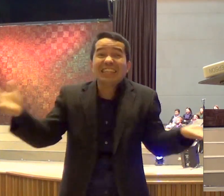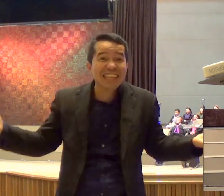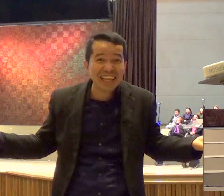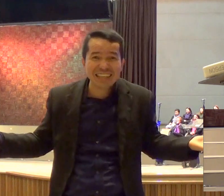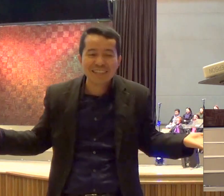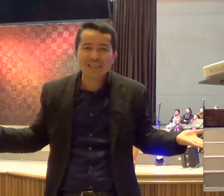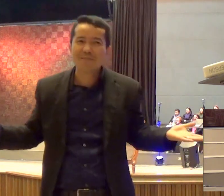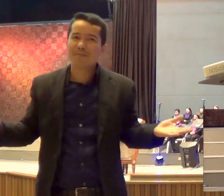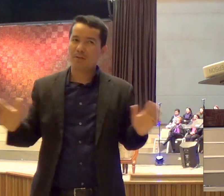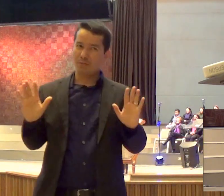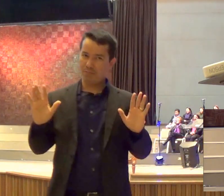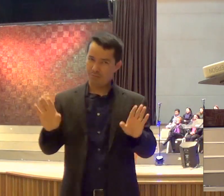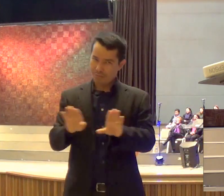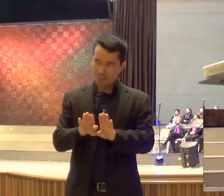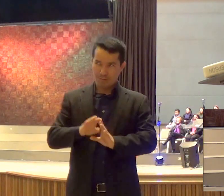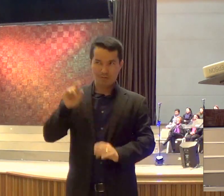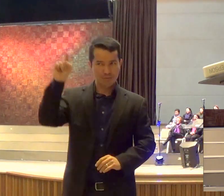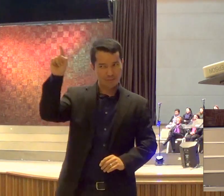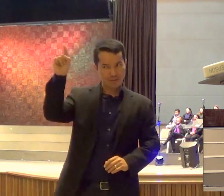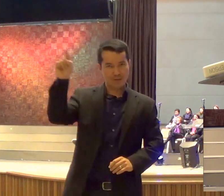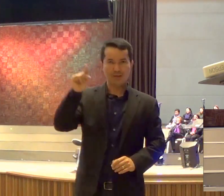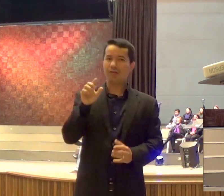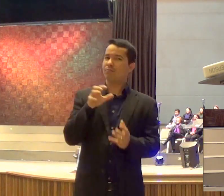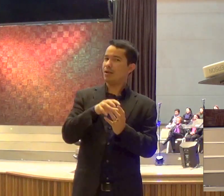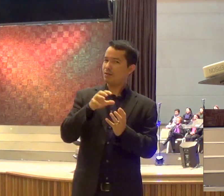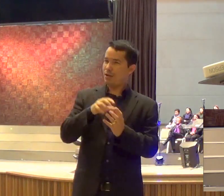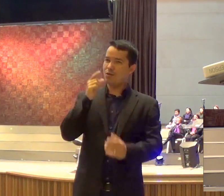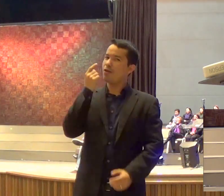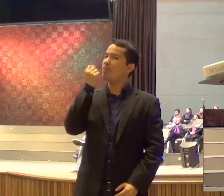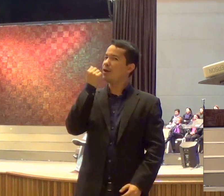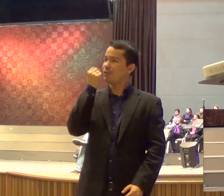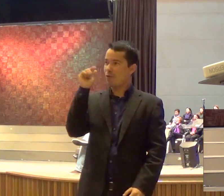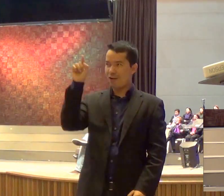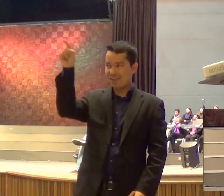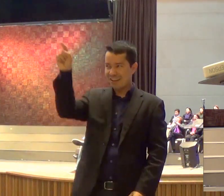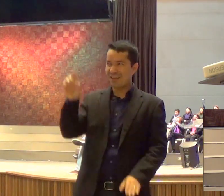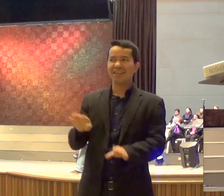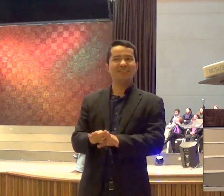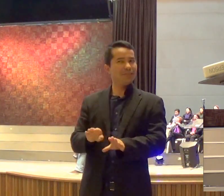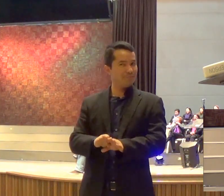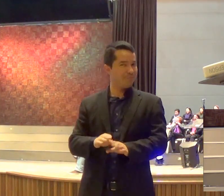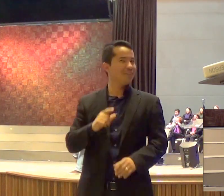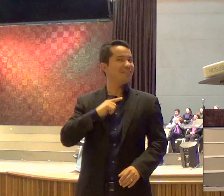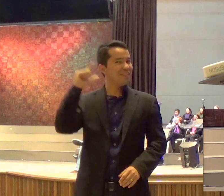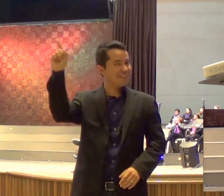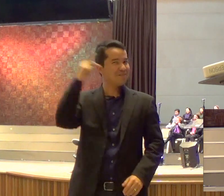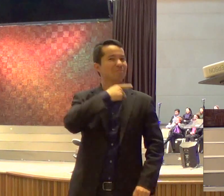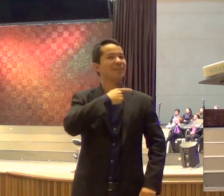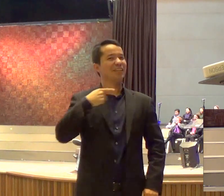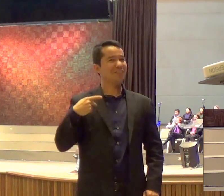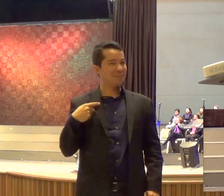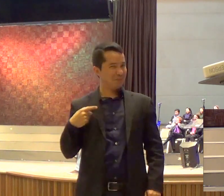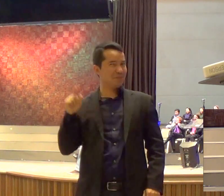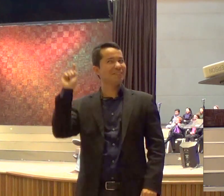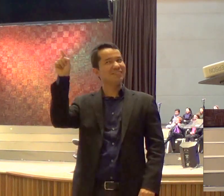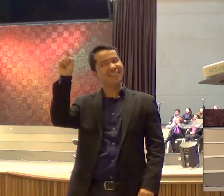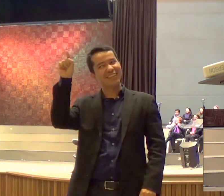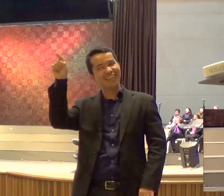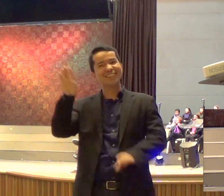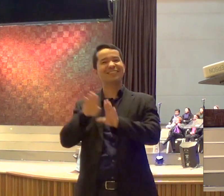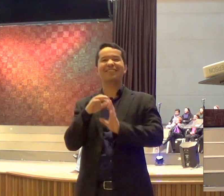foi pastor da Bíblia em Maceió Você sabia disso pode falar obrigado pelo